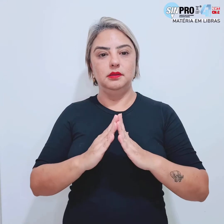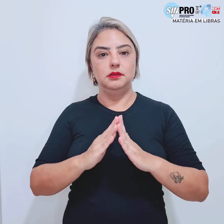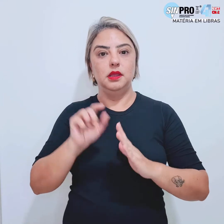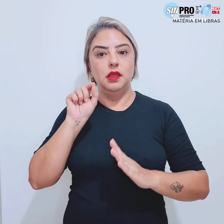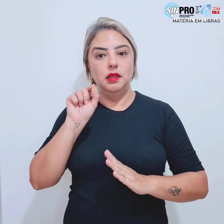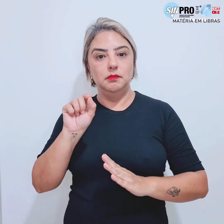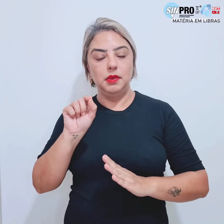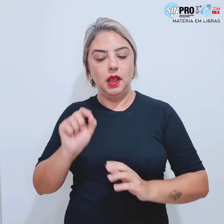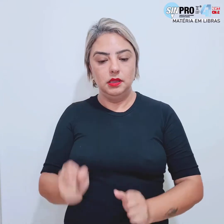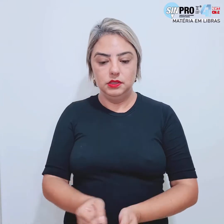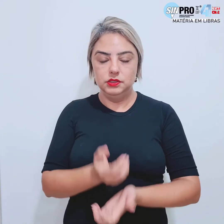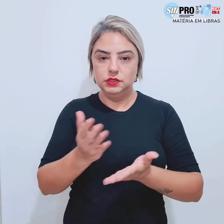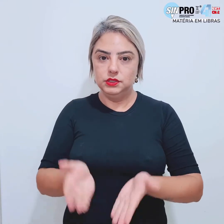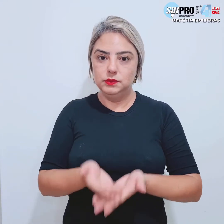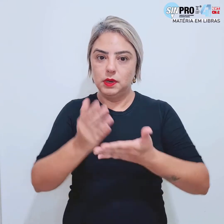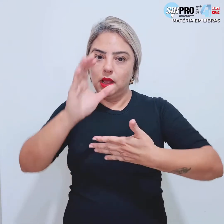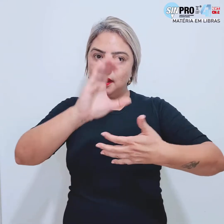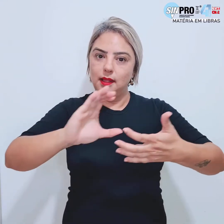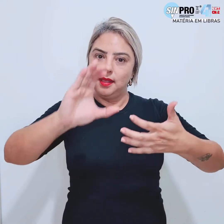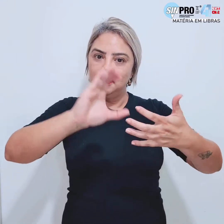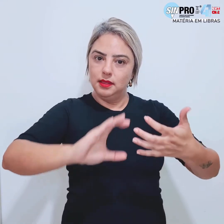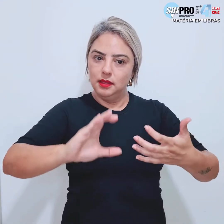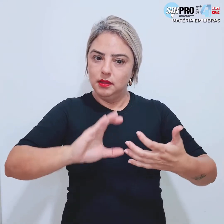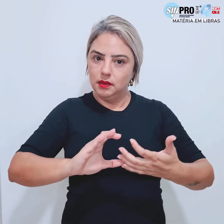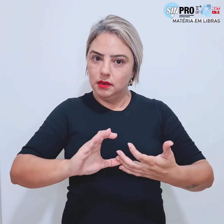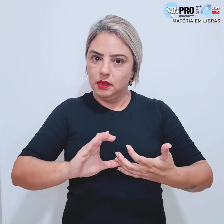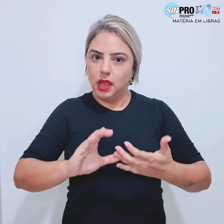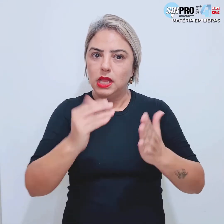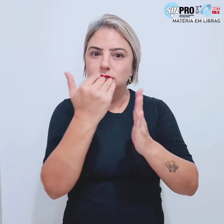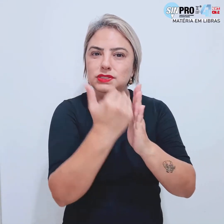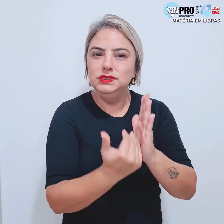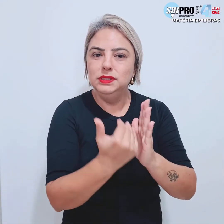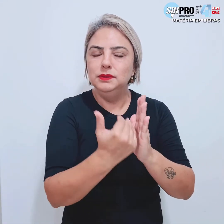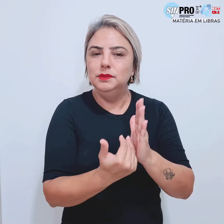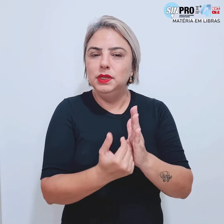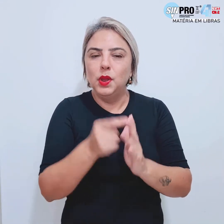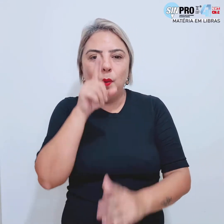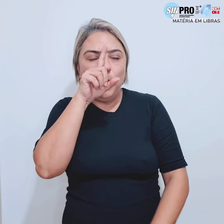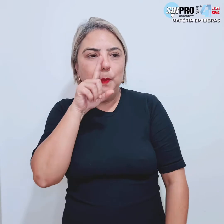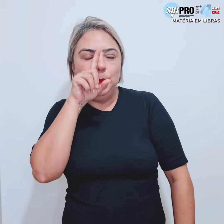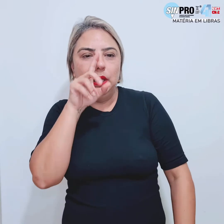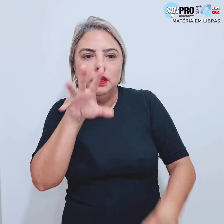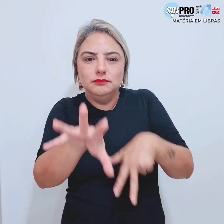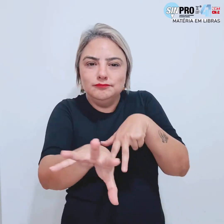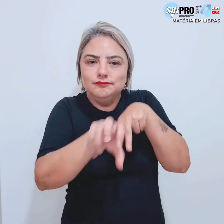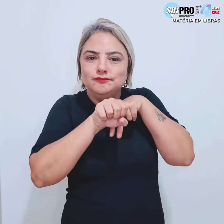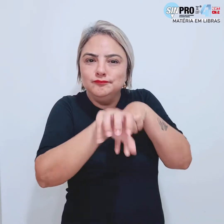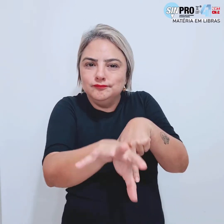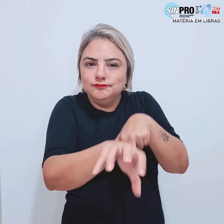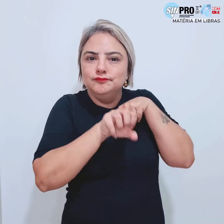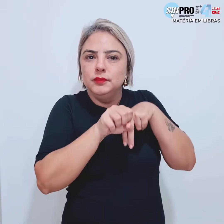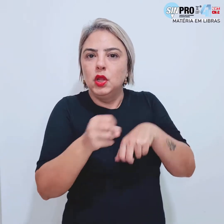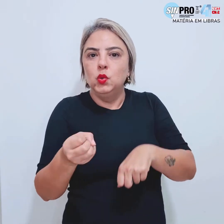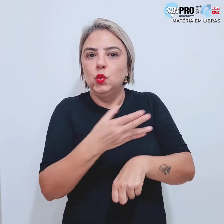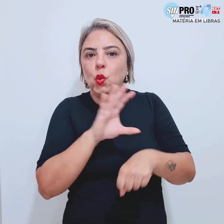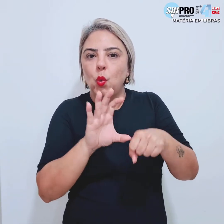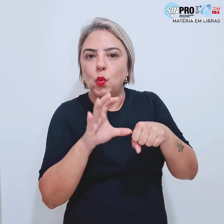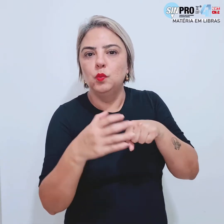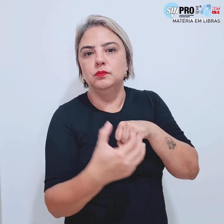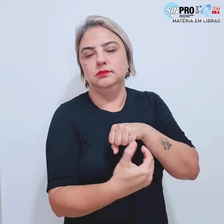para estimular a categoria a diminuir os riscos de contágio do novo coronavírus